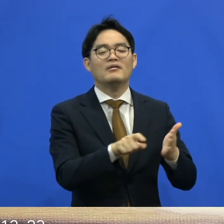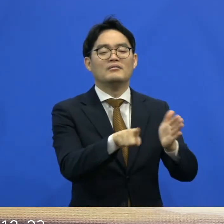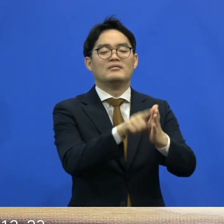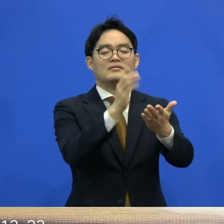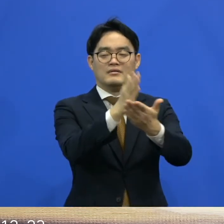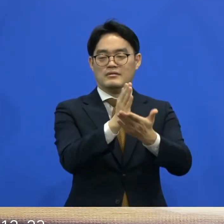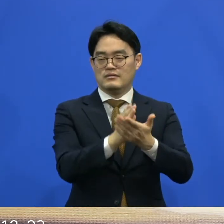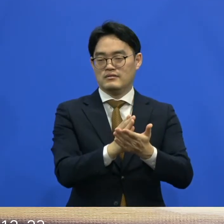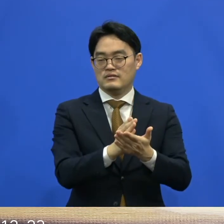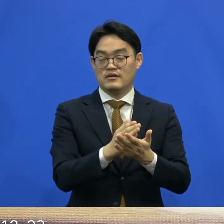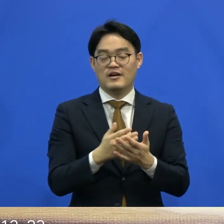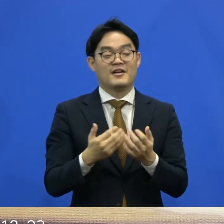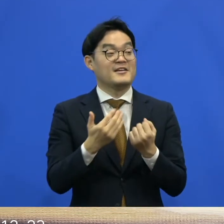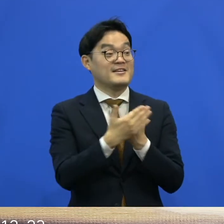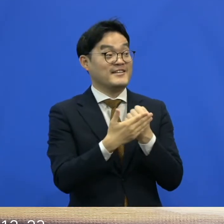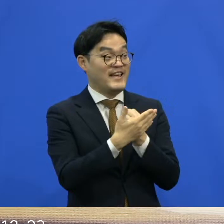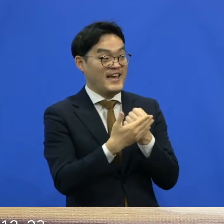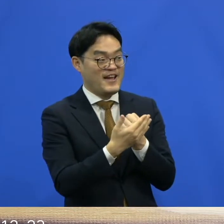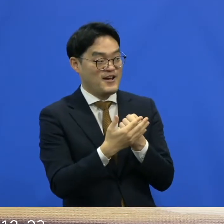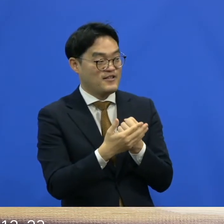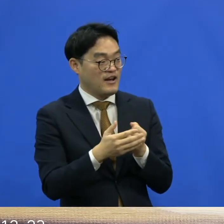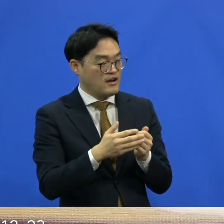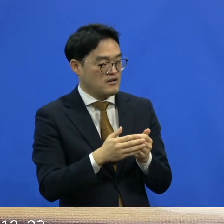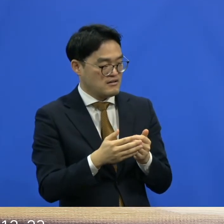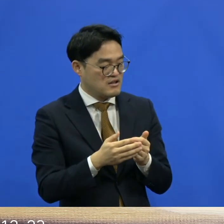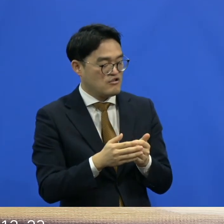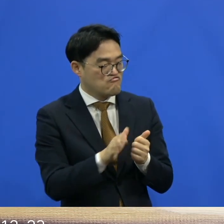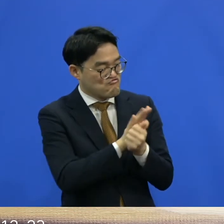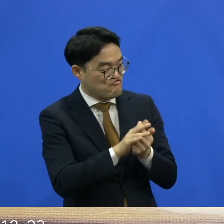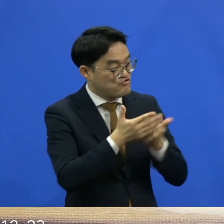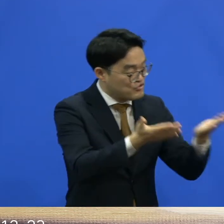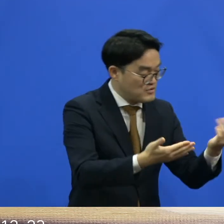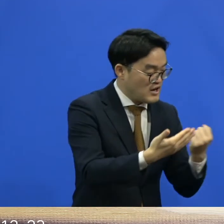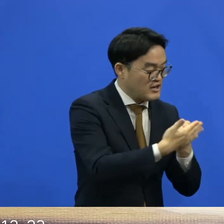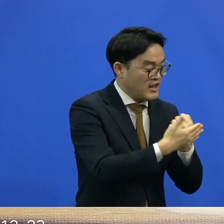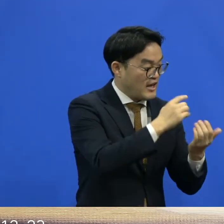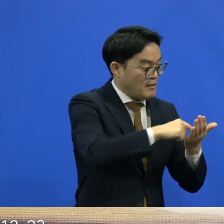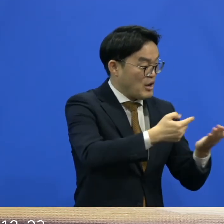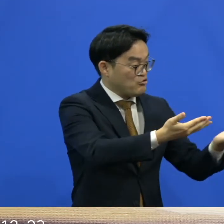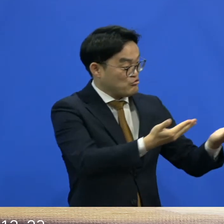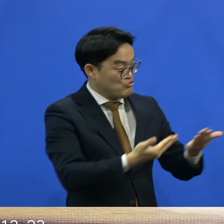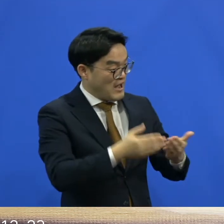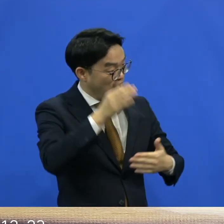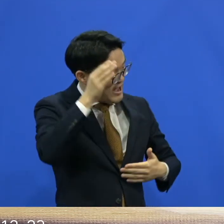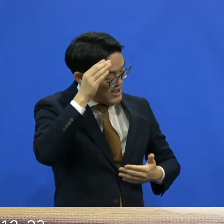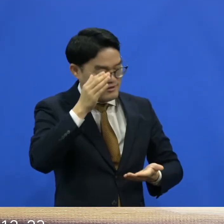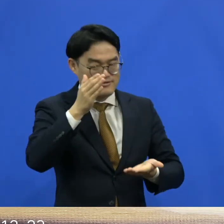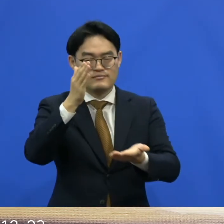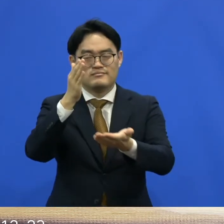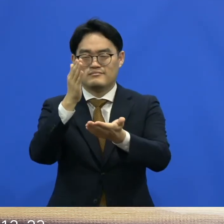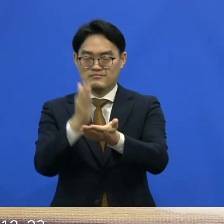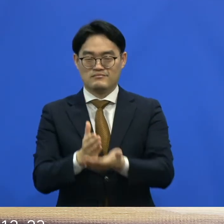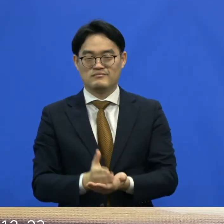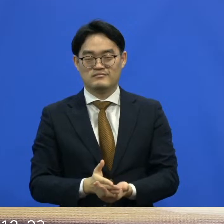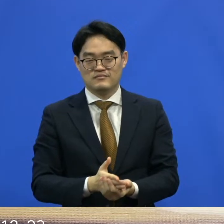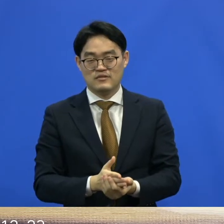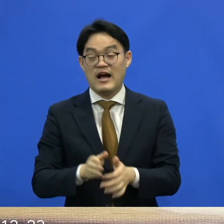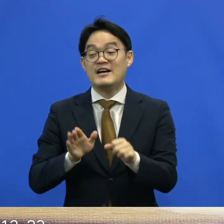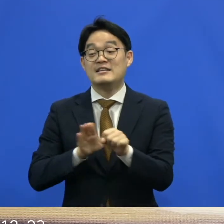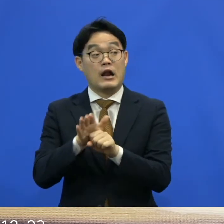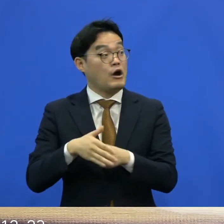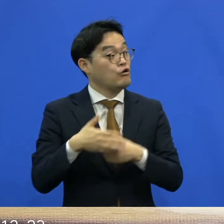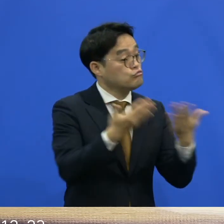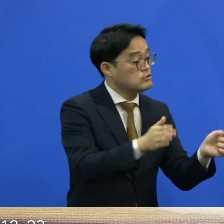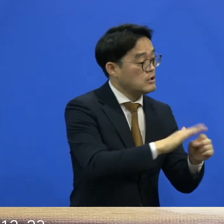은혜에 대한 보답도 너무 기대하지 않는 게 좋아요. 그냥 은혜를 베풀면 됩니다. 그냥 사랑을 베풀고